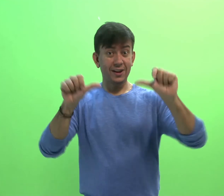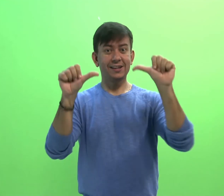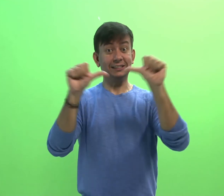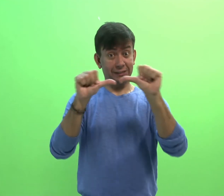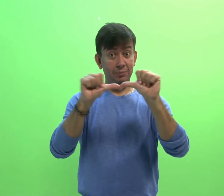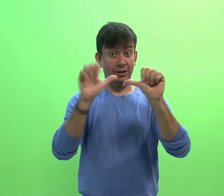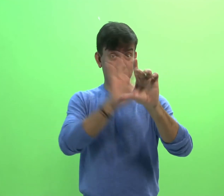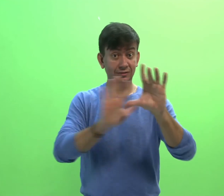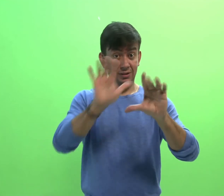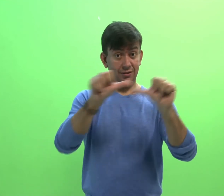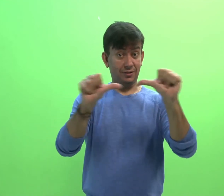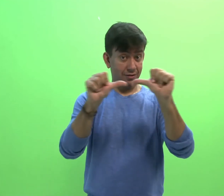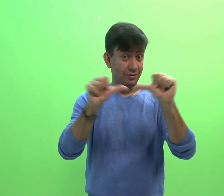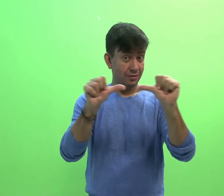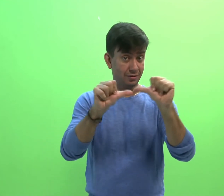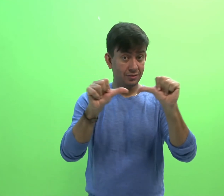são simétricos.